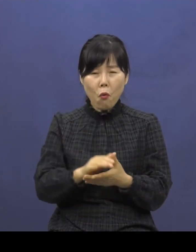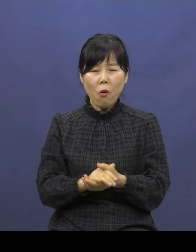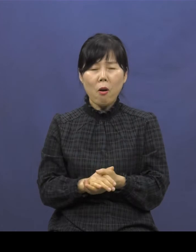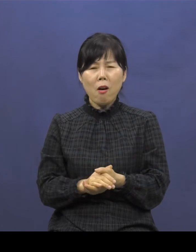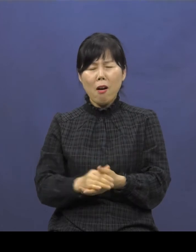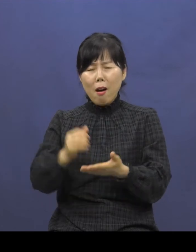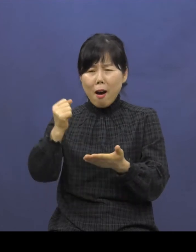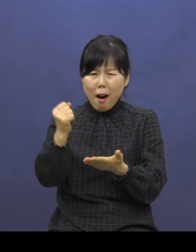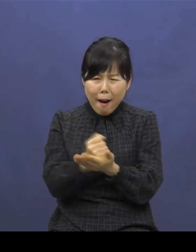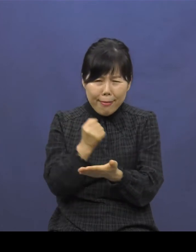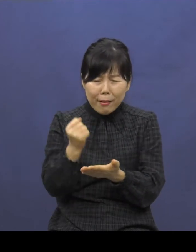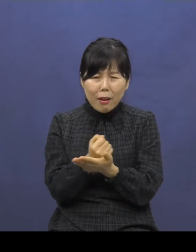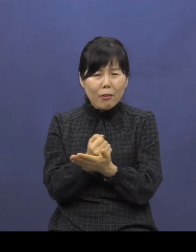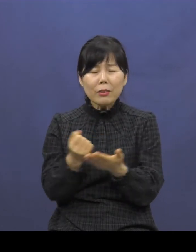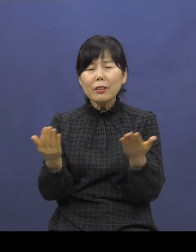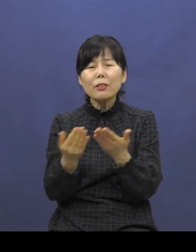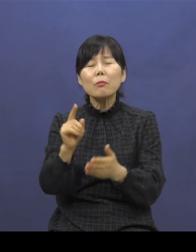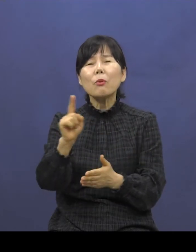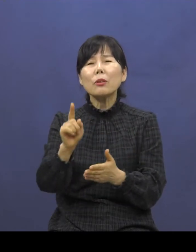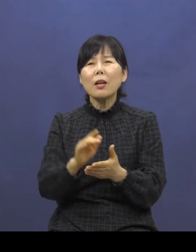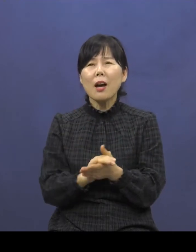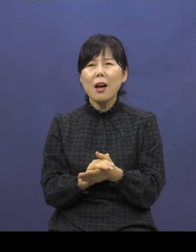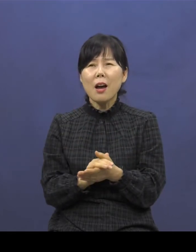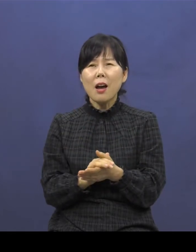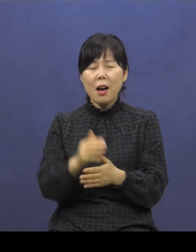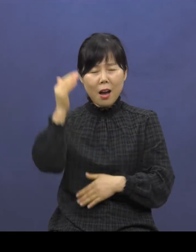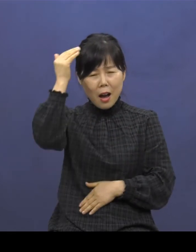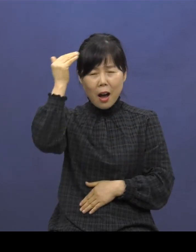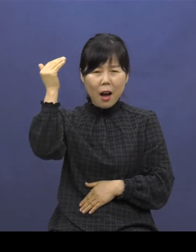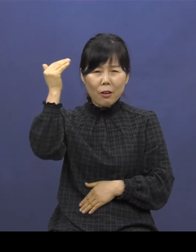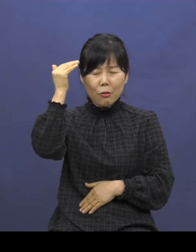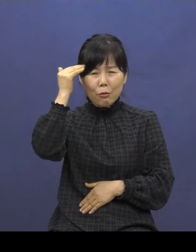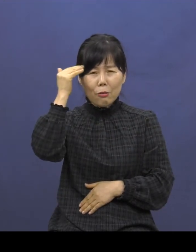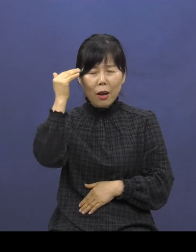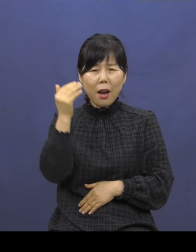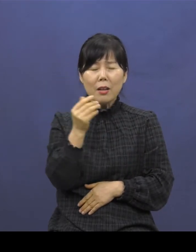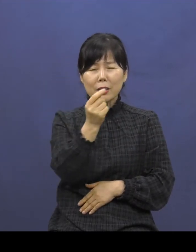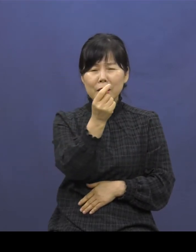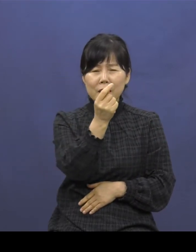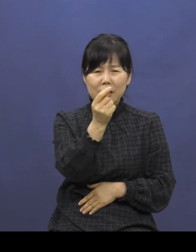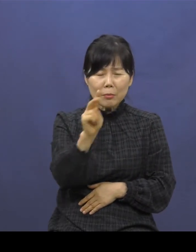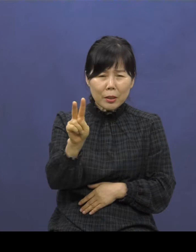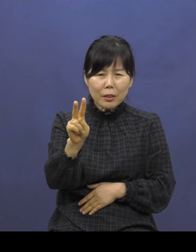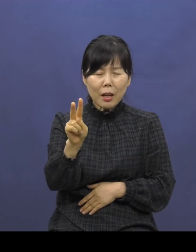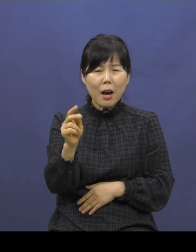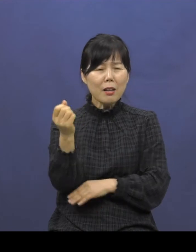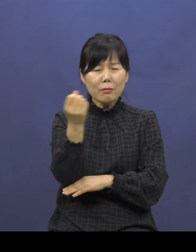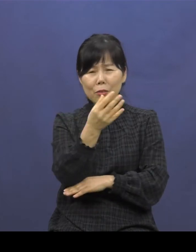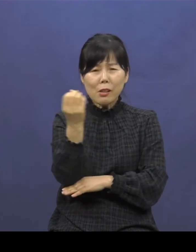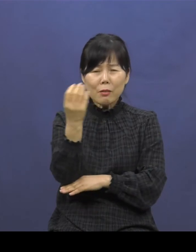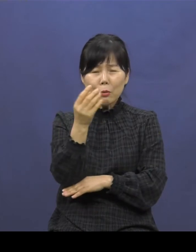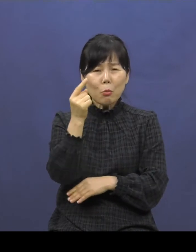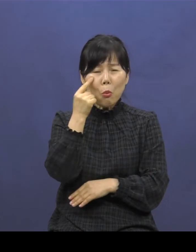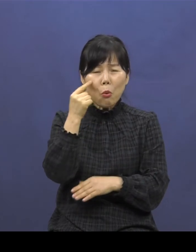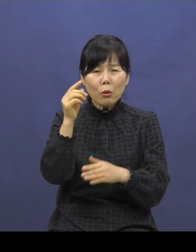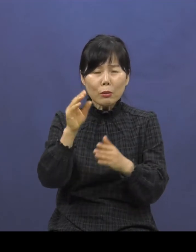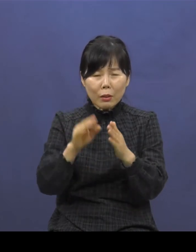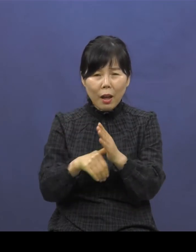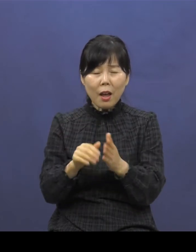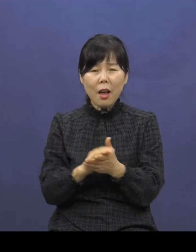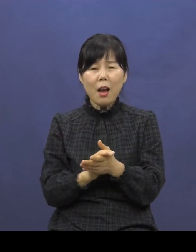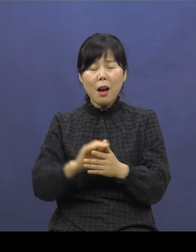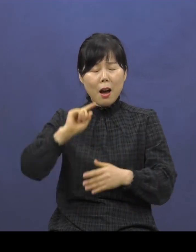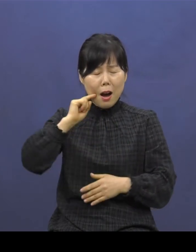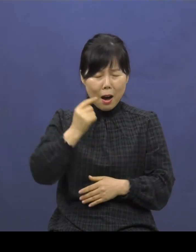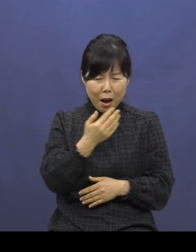들으면서 너무나 안타깝고 속상했던 것은요, 그러고 나서 한국의 어떤 그런 언론과 분위기가 그걸 굉장히